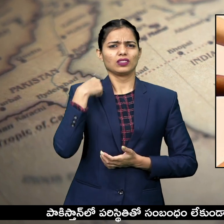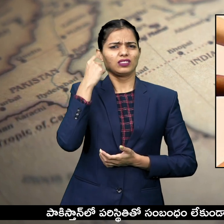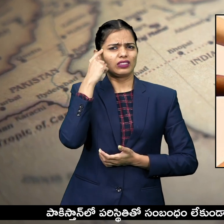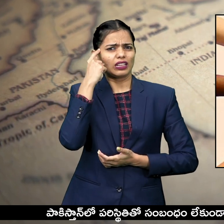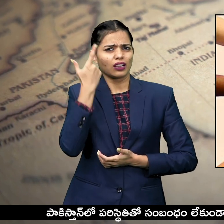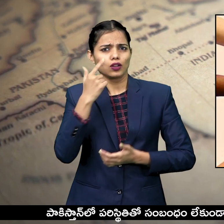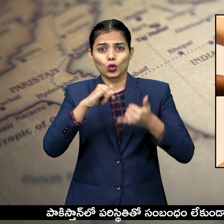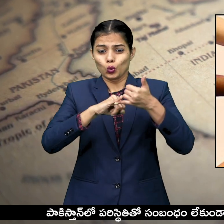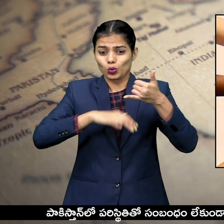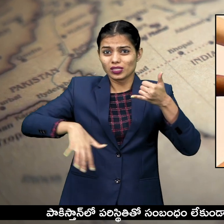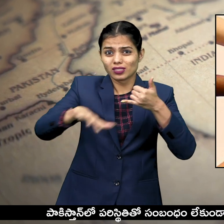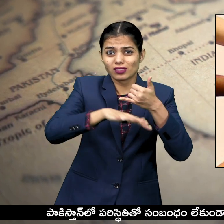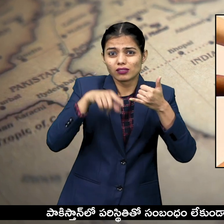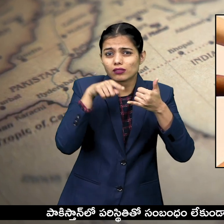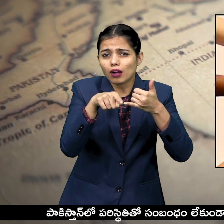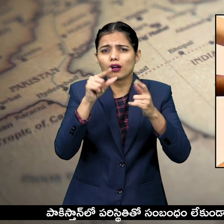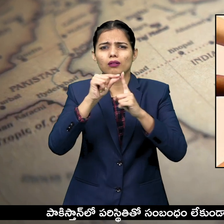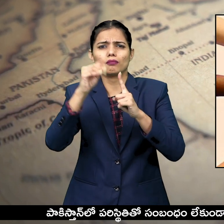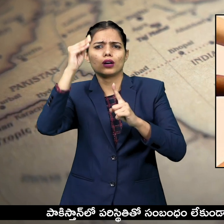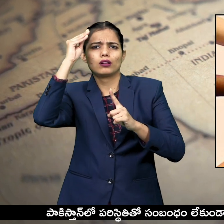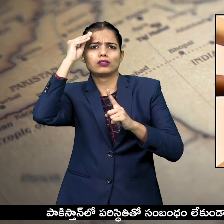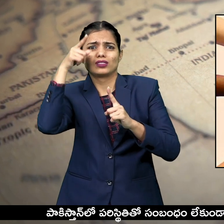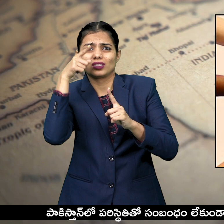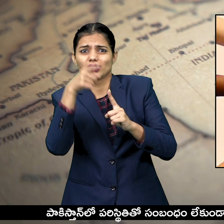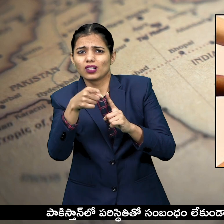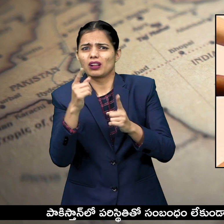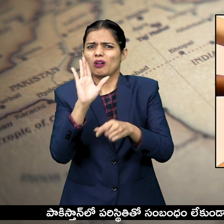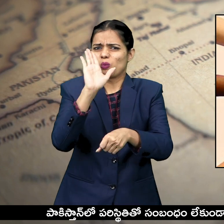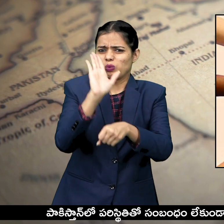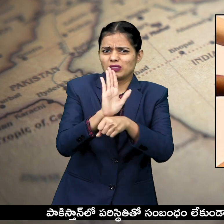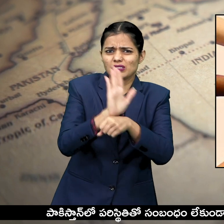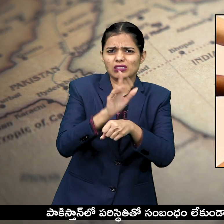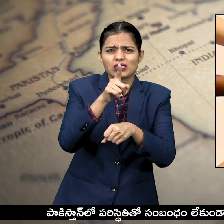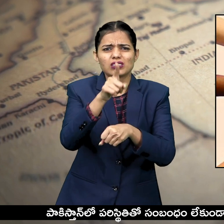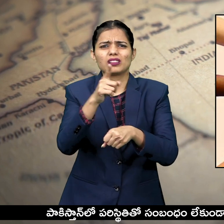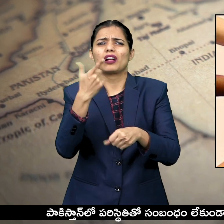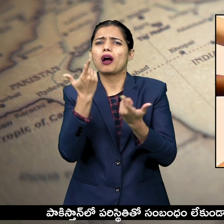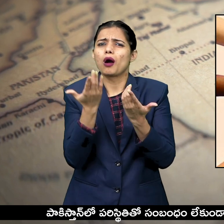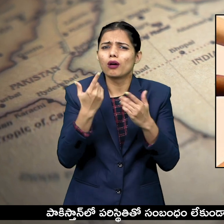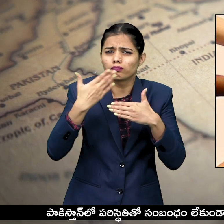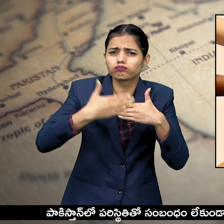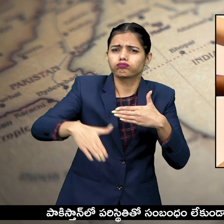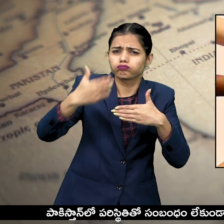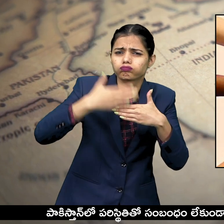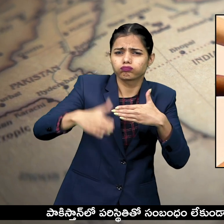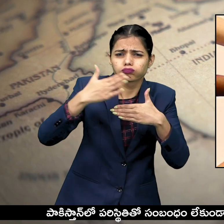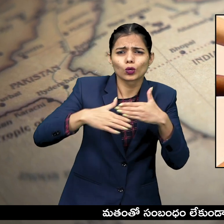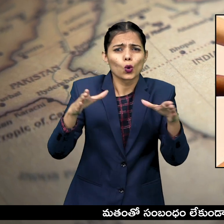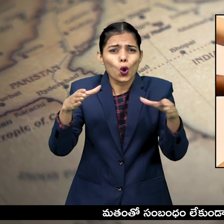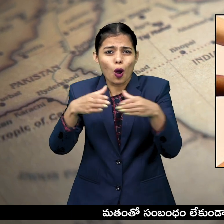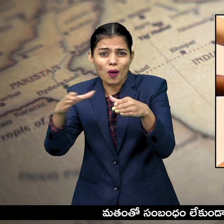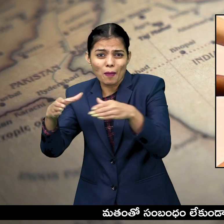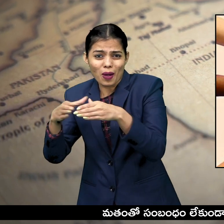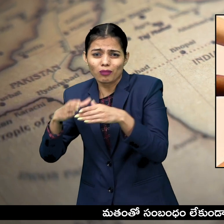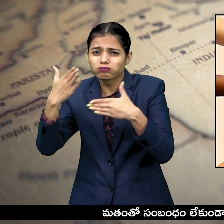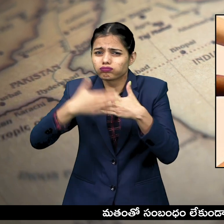పాకిస్తాన్లో పరిస్థితితో సంబంధం లేకుండా కాంగ్రెస్ భారతదేశ వైవిధ్యానికి కట్టుబడి ఉంది మరియు మతంతో సంబంధం